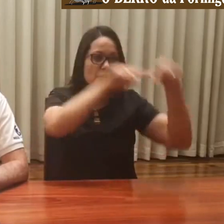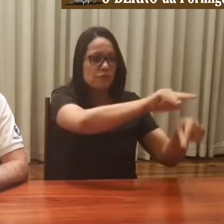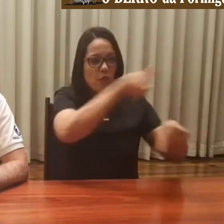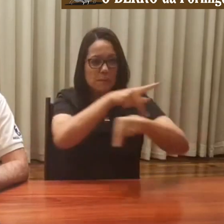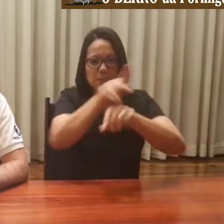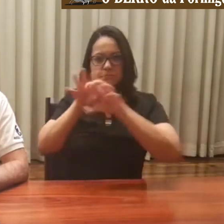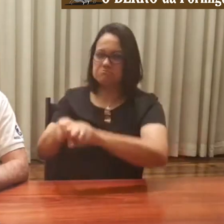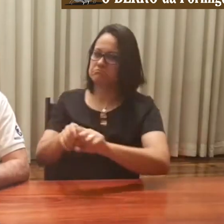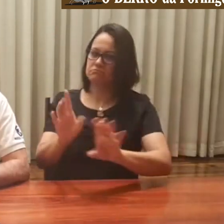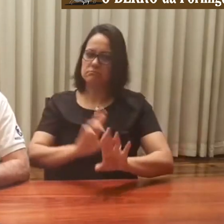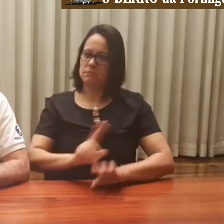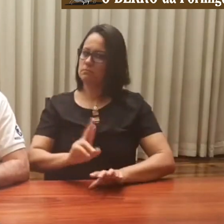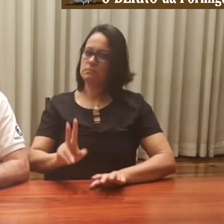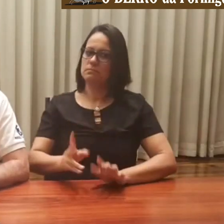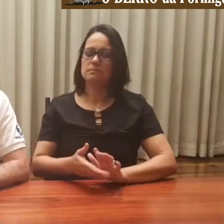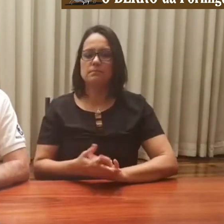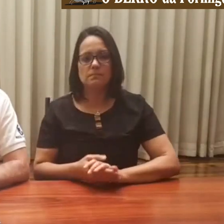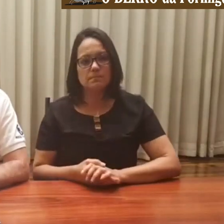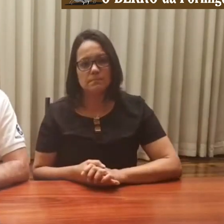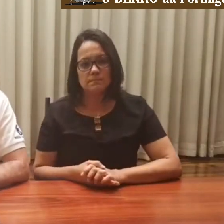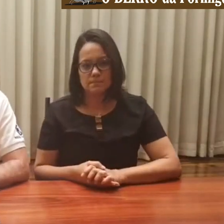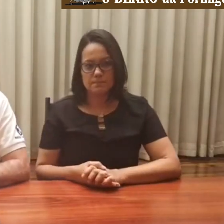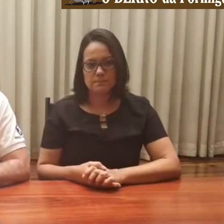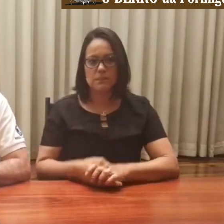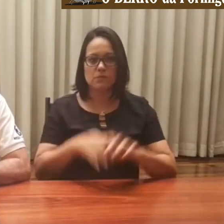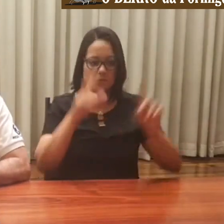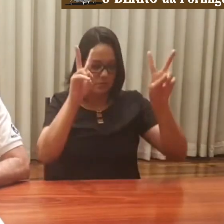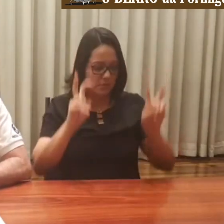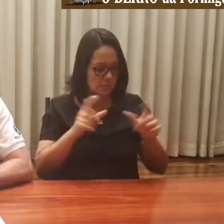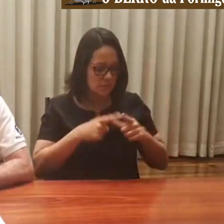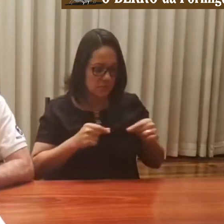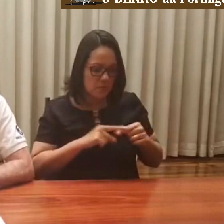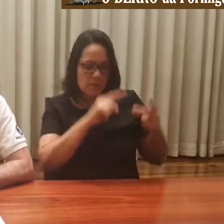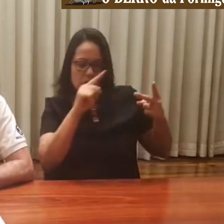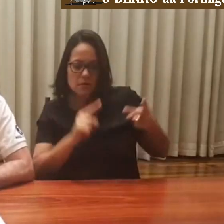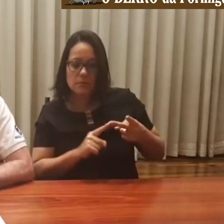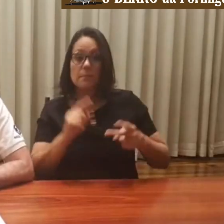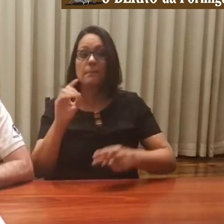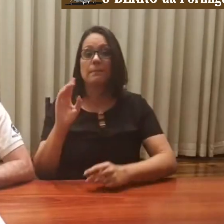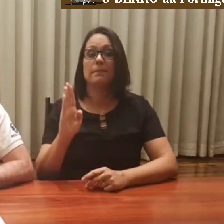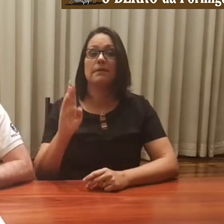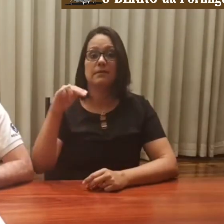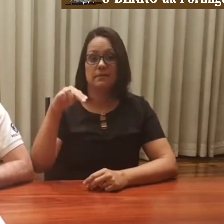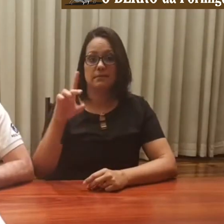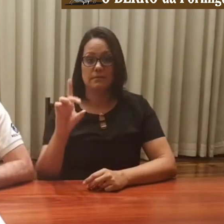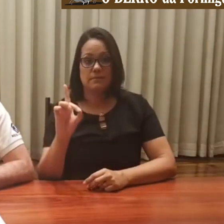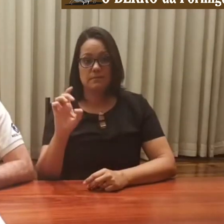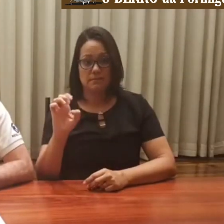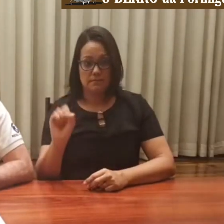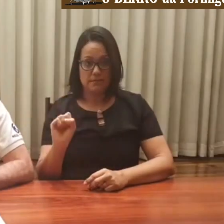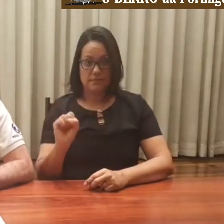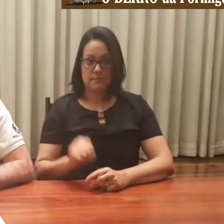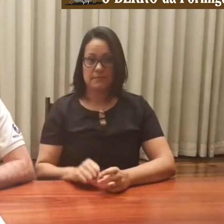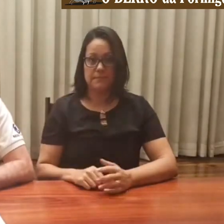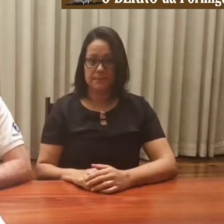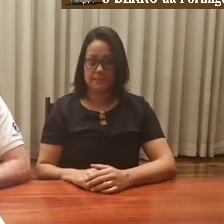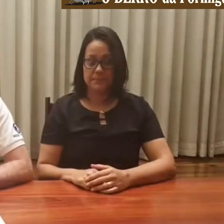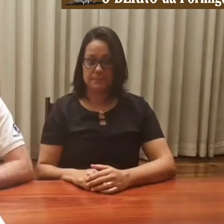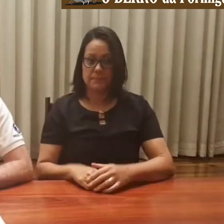será. Vamos lá. Japão está... BNDES. Bem, sem entrar em